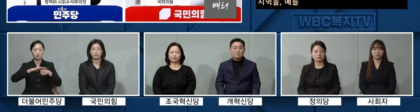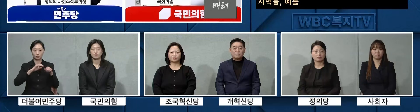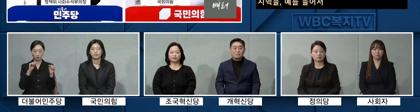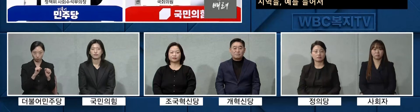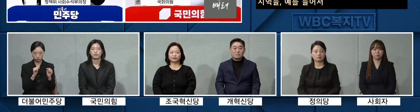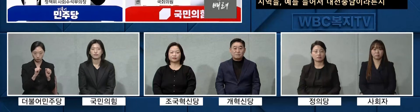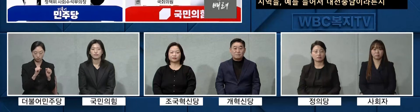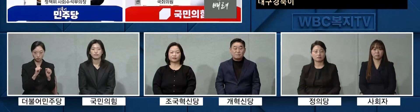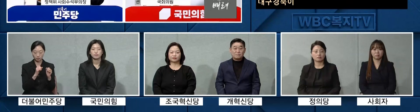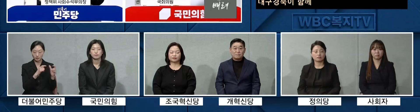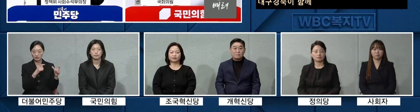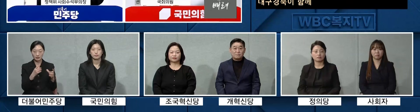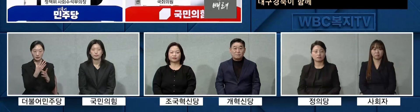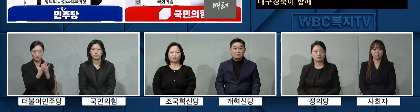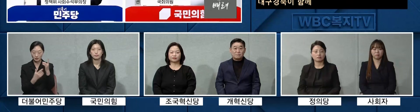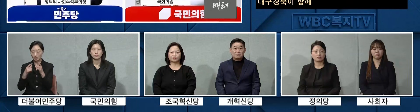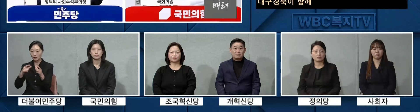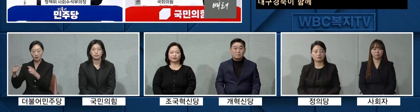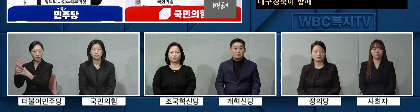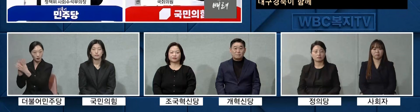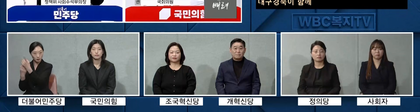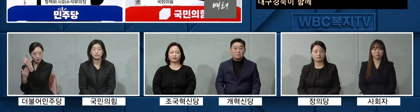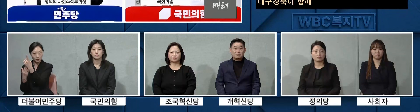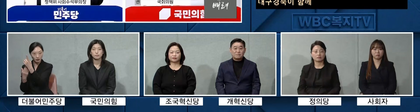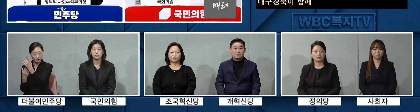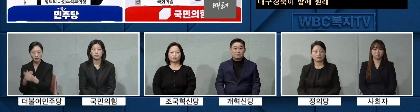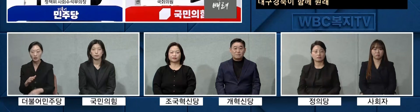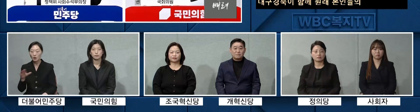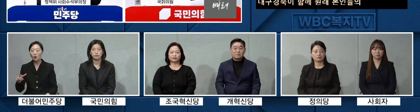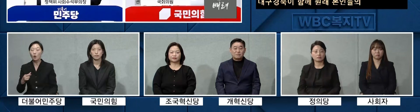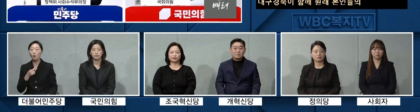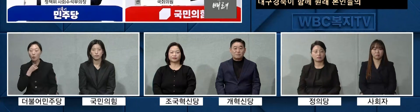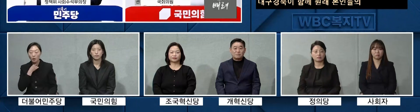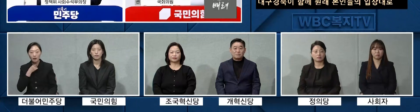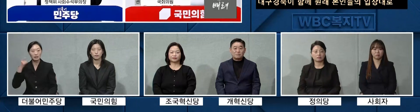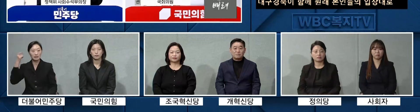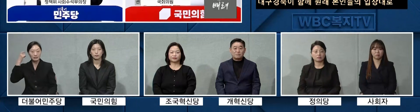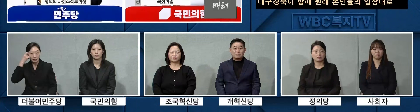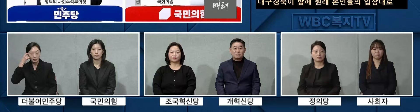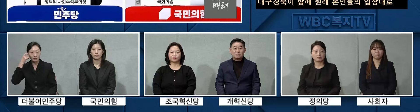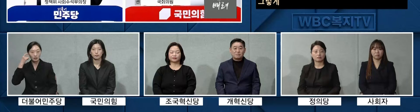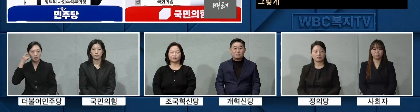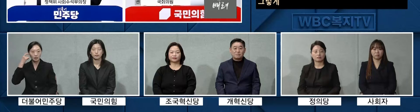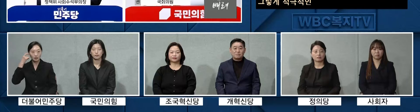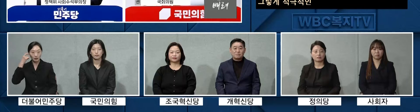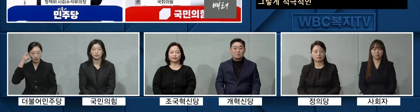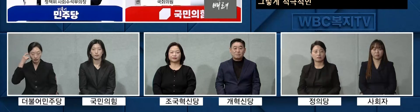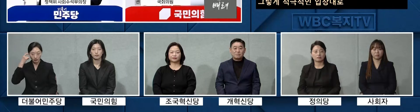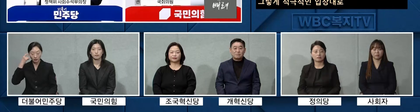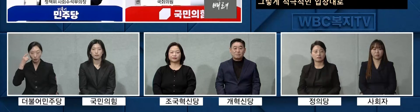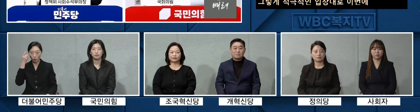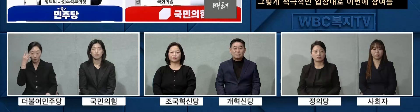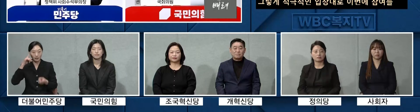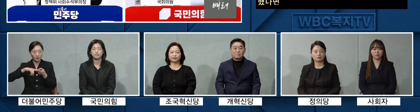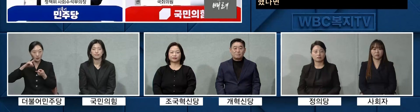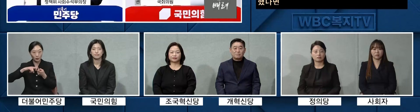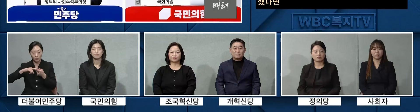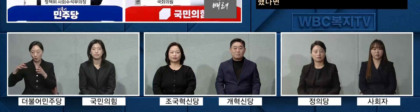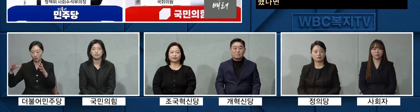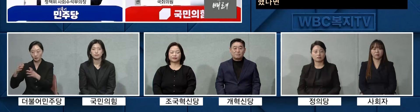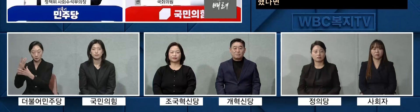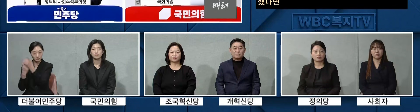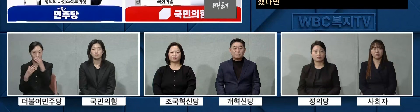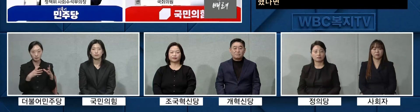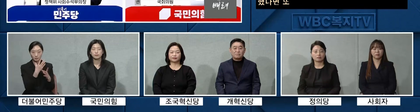함께 원래 본인들의 입장대로 그렇게 적극적인 입장대로 이번에 참여를 했다면 또 한편에 지역